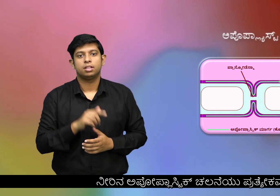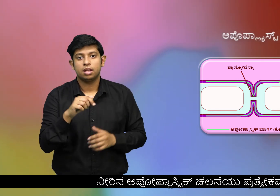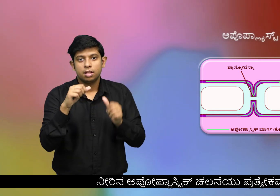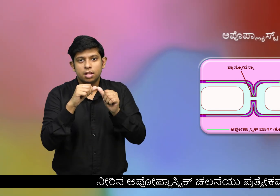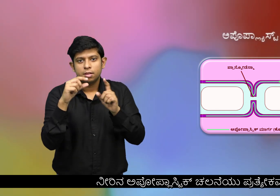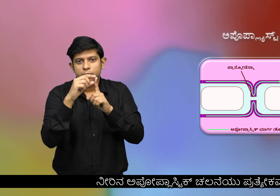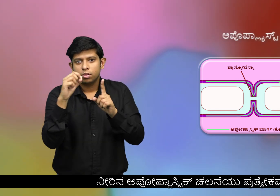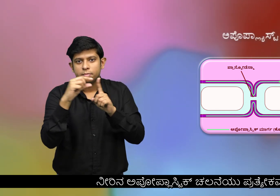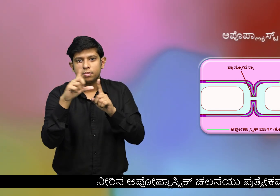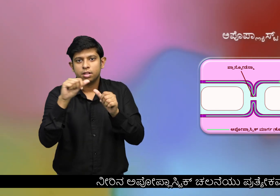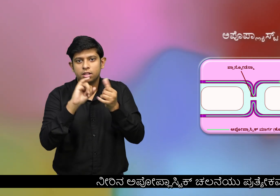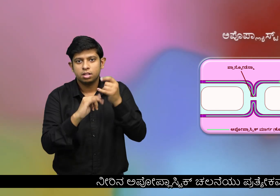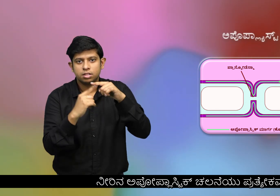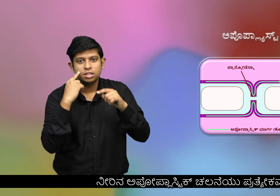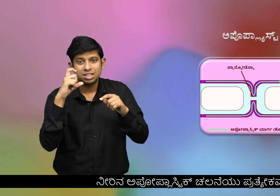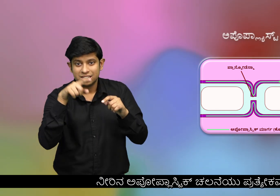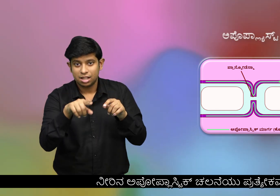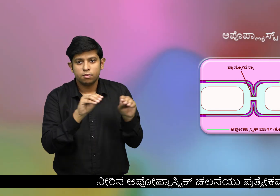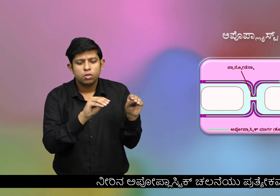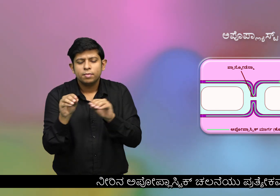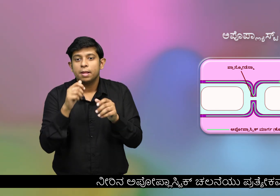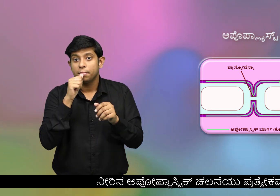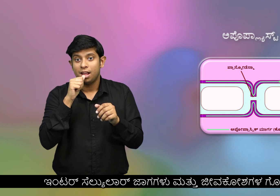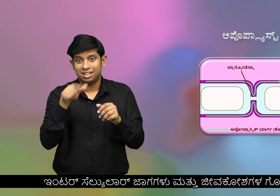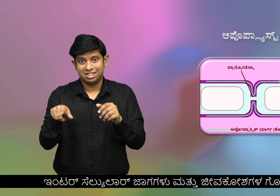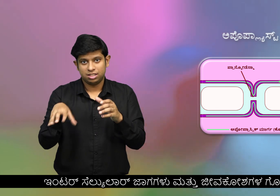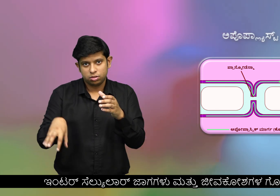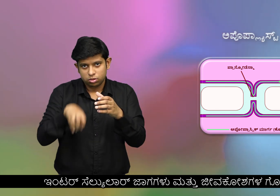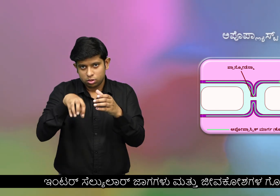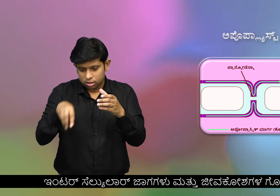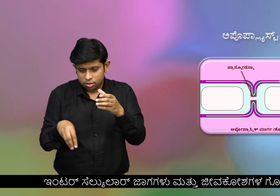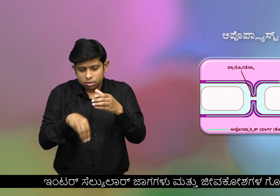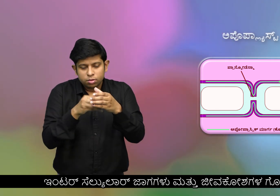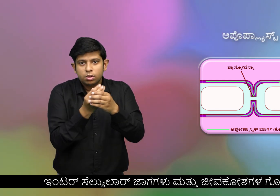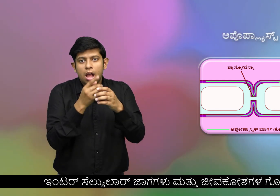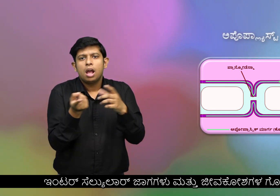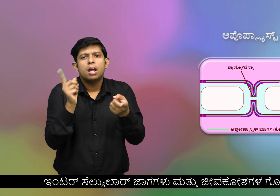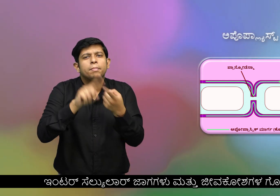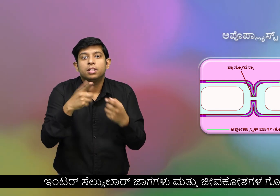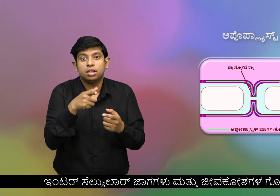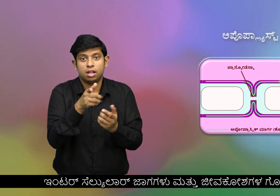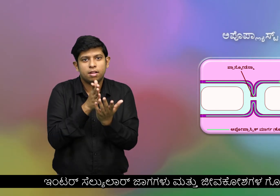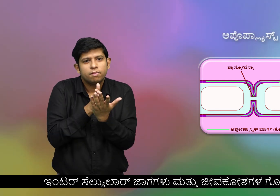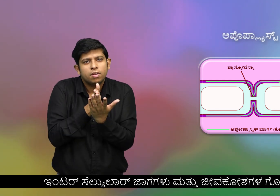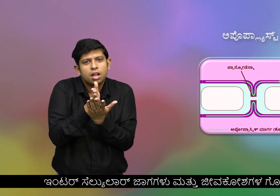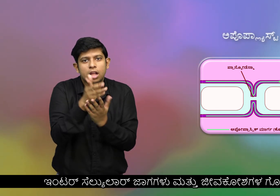ನೀರಿನ ಅಪೋಪ್ಲಾಸ್ಟಿಕ್ ಚಲನೆಯು ಪ್ರತ್ಯೇಕವಾಗಿ ಇಂಟರ್ಸೆಲ್ಯುಲರ್ ಜಾಗಗಳು ಮತ್ತು ಜೀವಕೋಶಗಳ ಗೋಡೆಗಳ